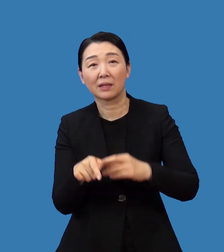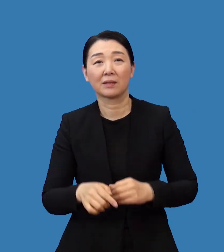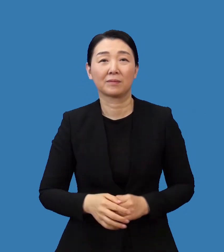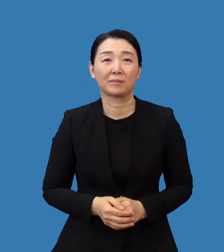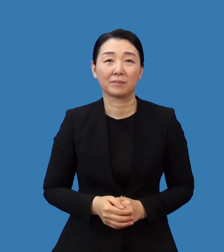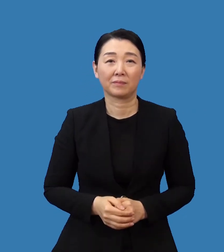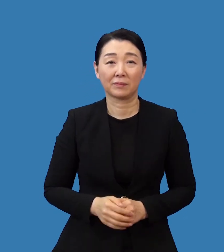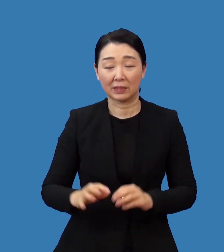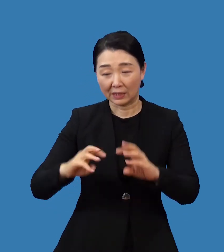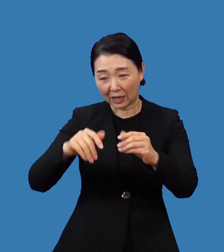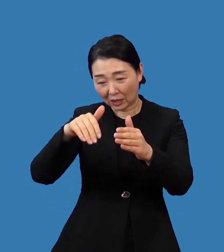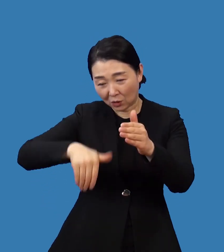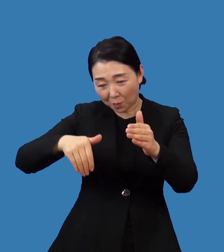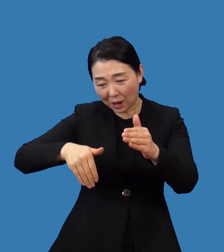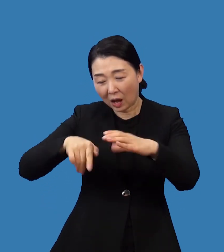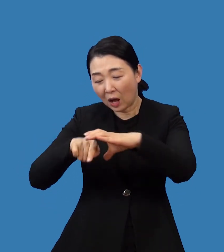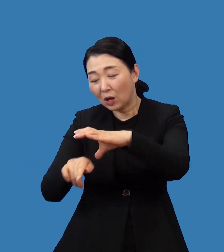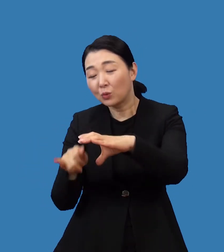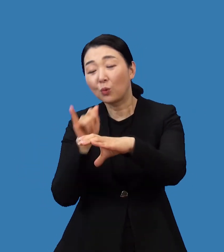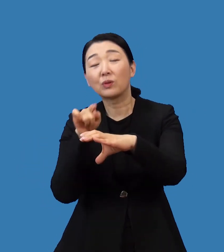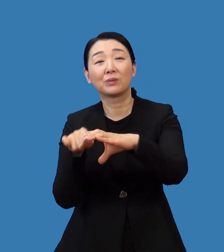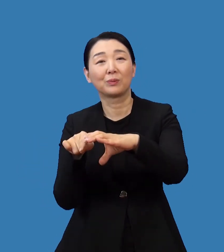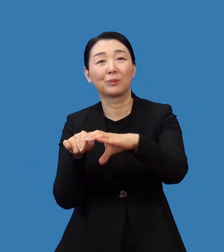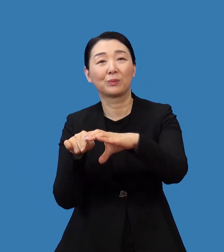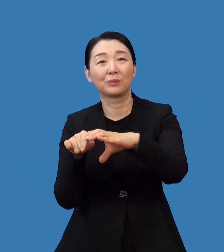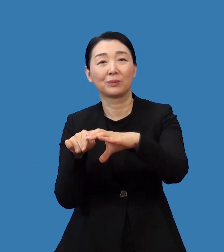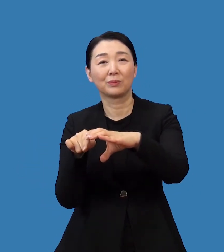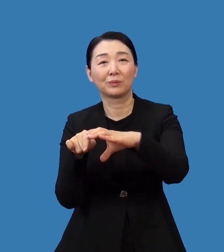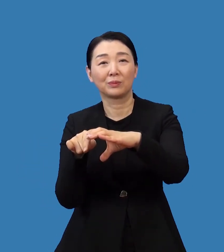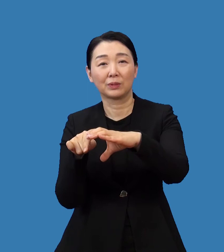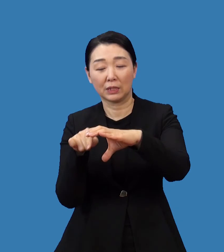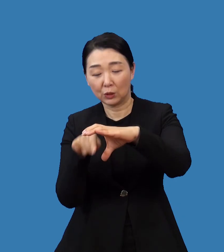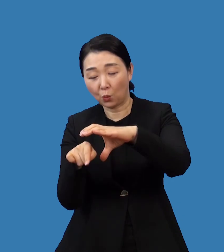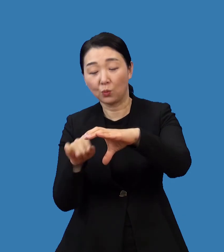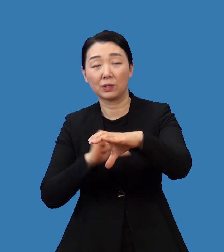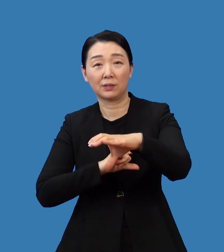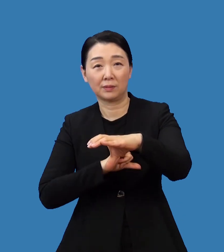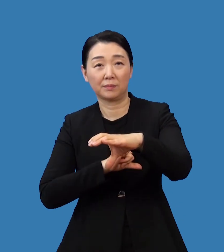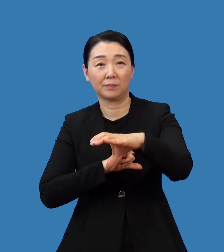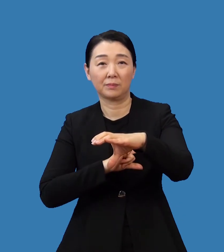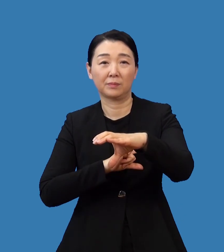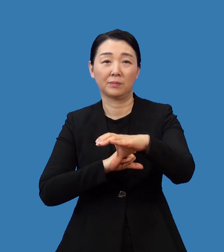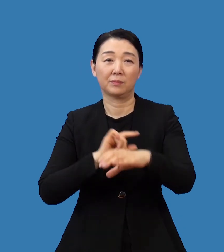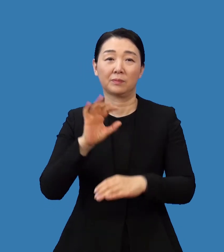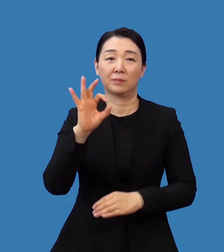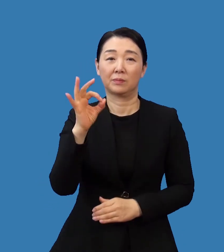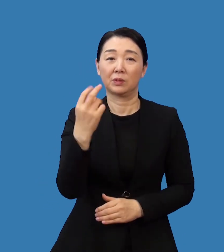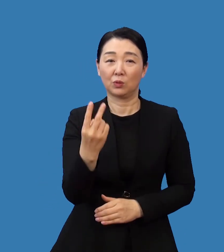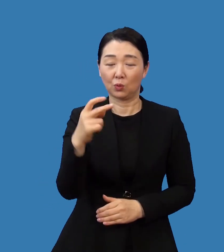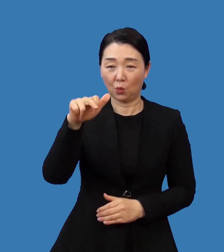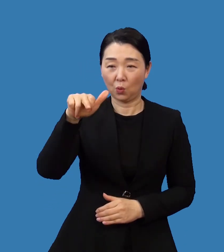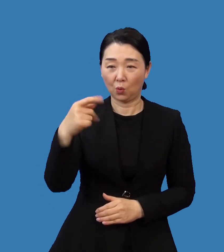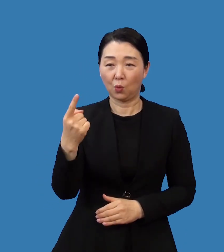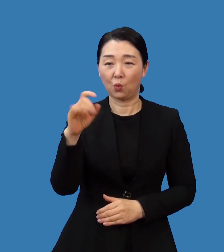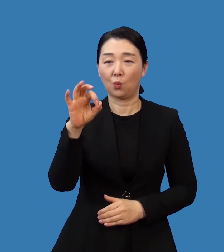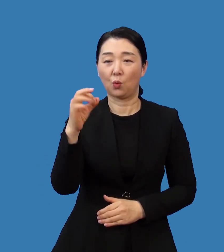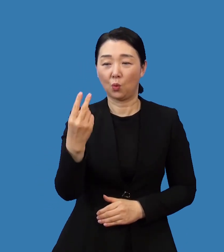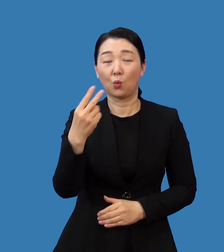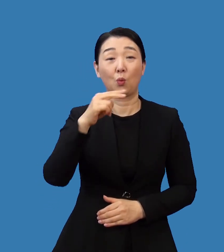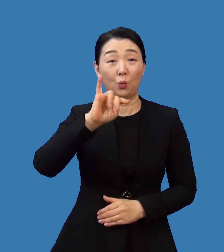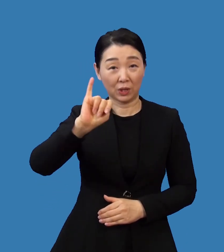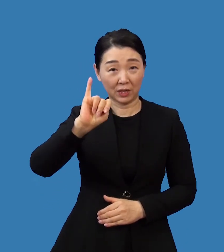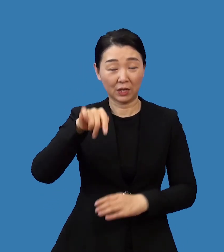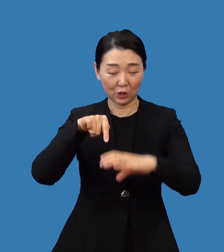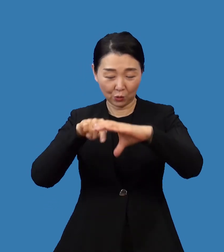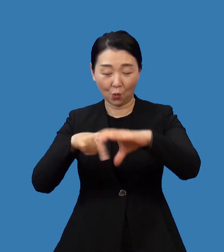이렇게 땅속에 파놓은 동굴 하나가 존재하고 있습니다. 이 동굴의 이름을 요코이 동굴이라고 부릅니다. 요코이